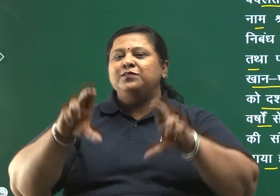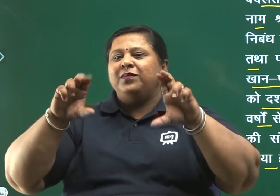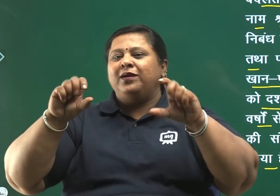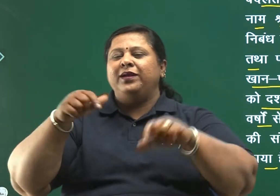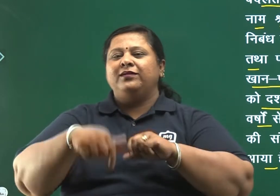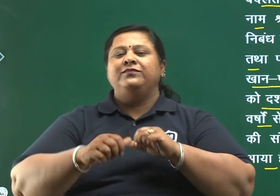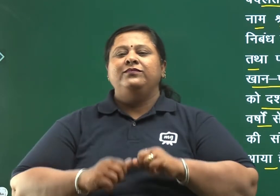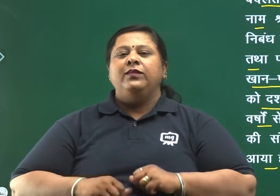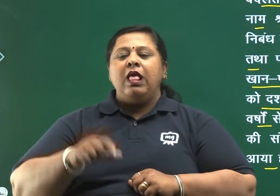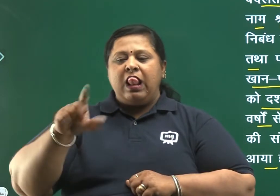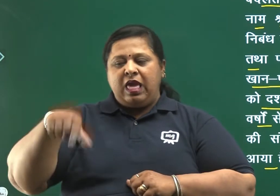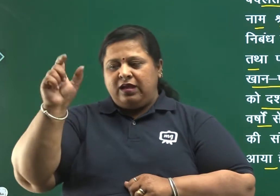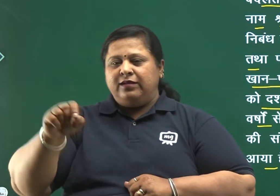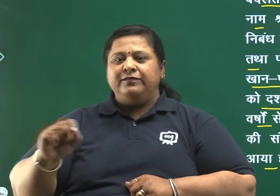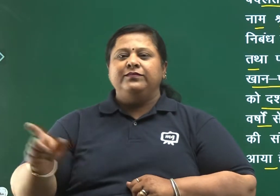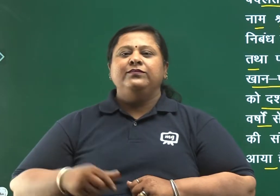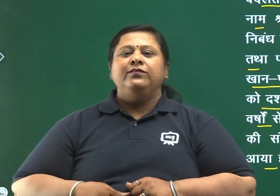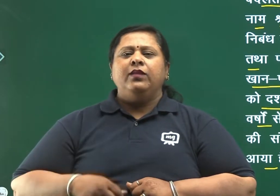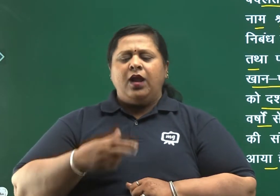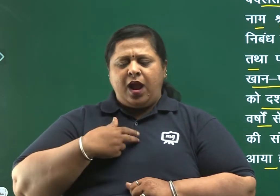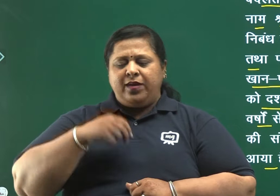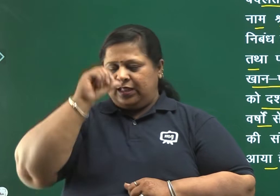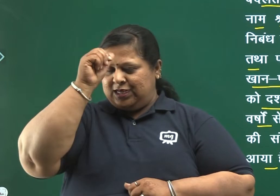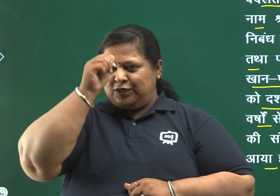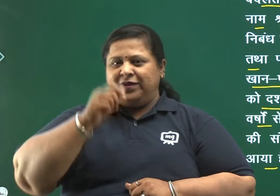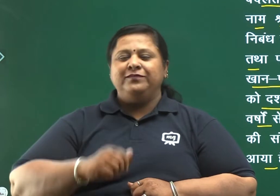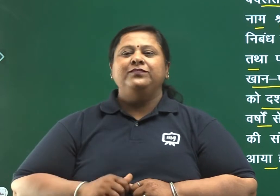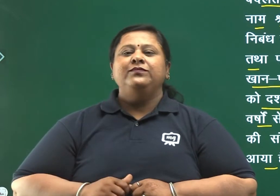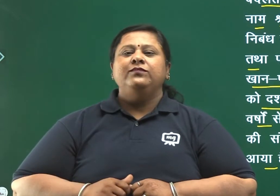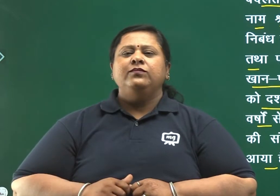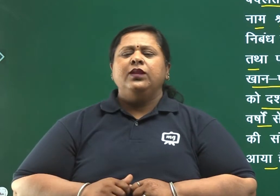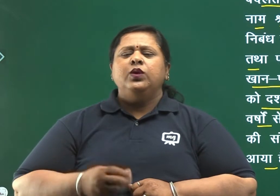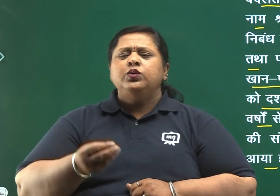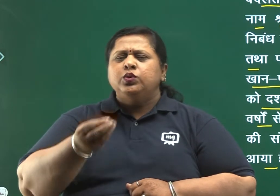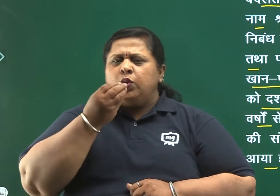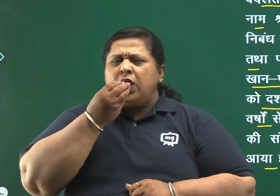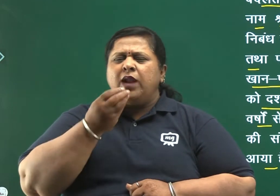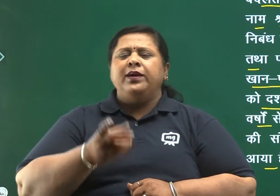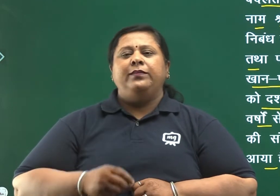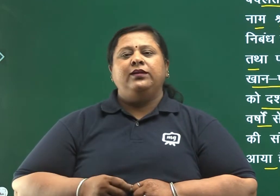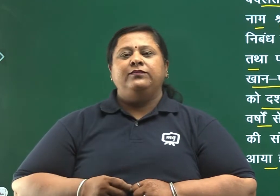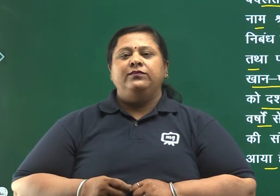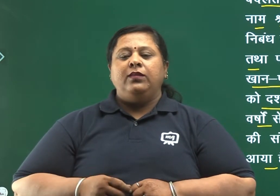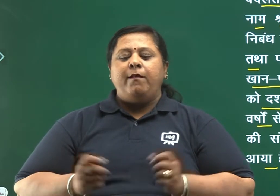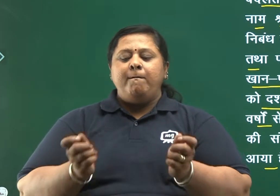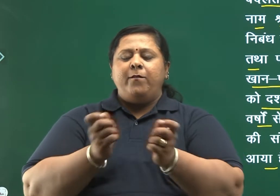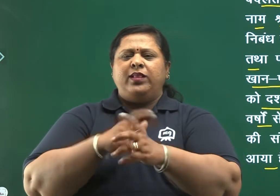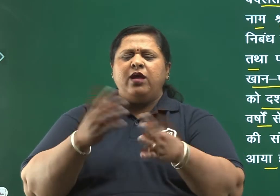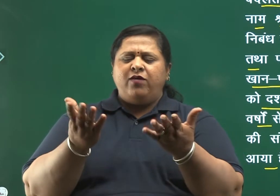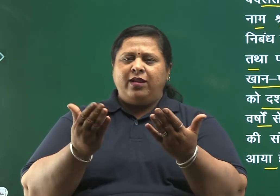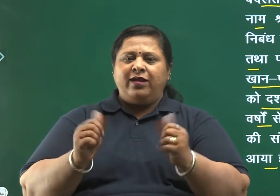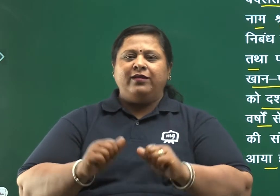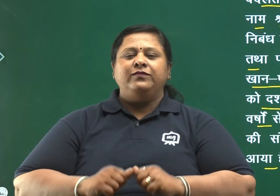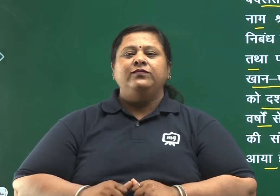में लेखक हमारे देश में जो खान पान में बदलाव आ रहे